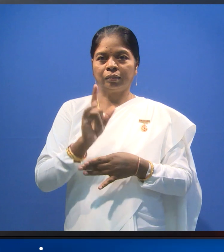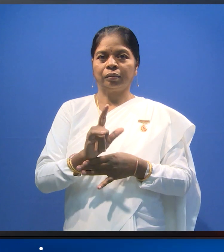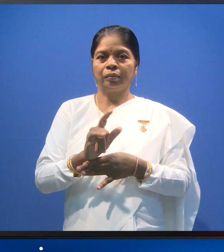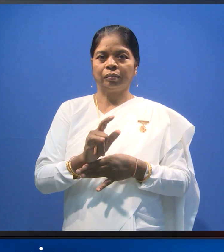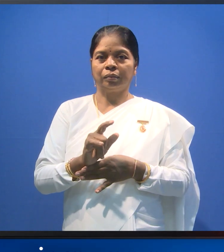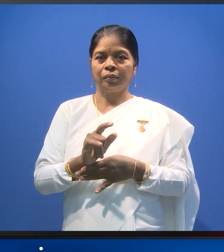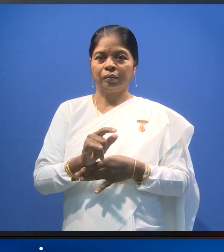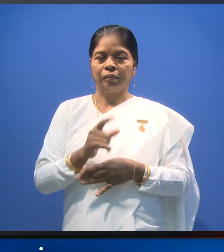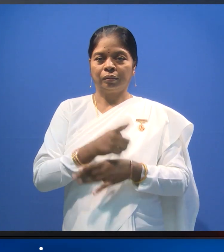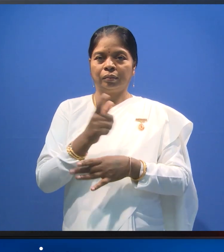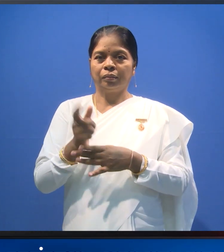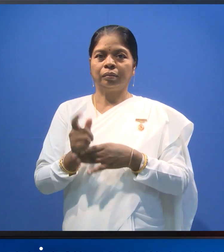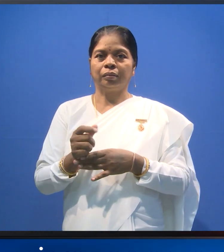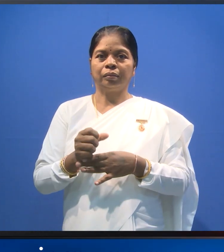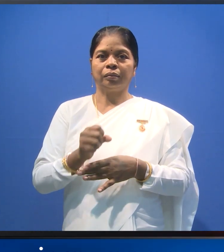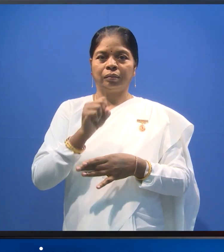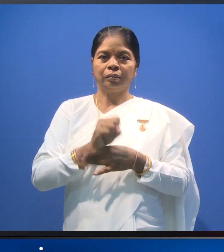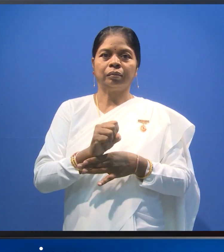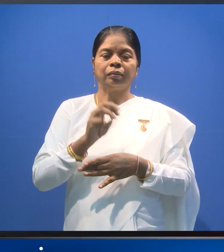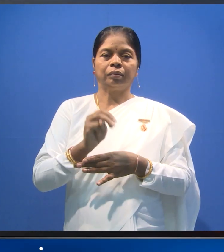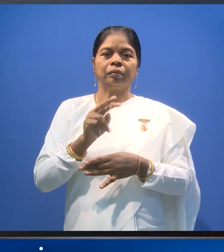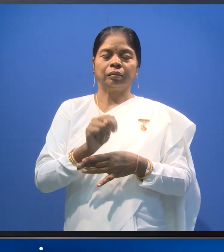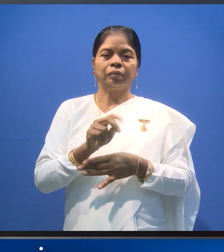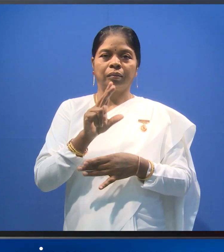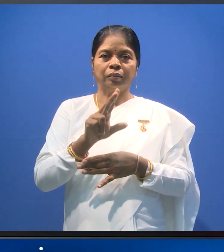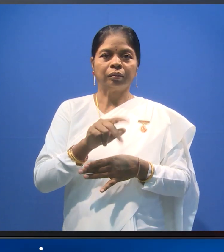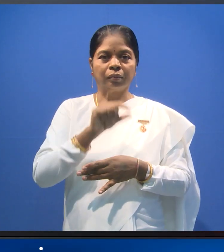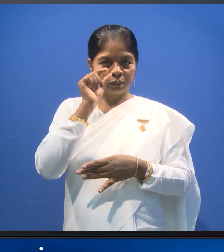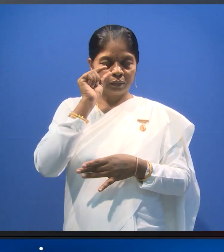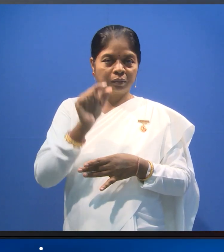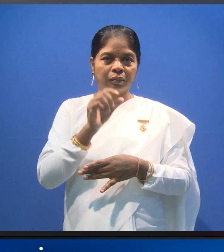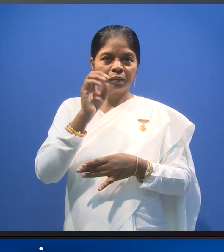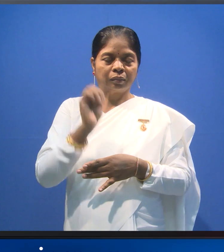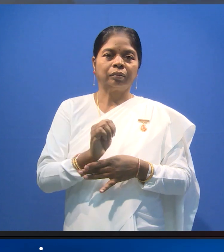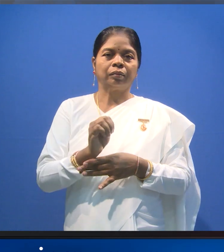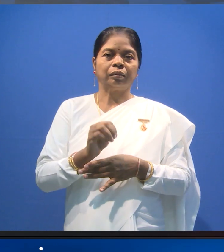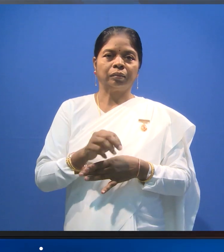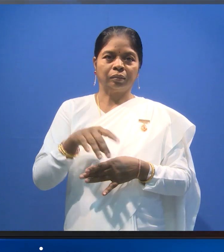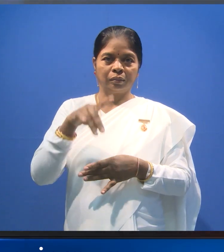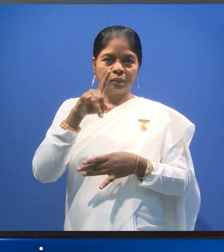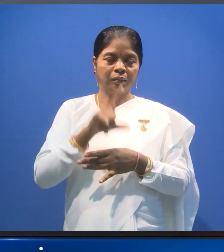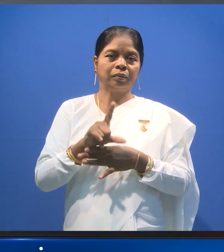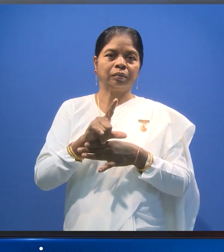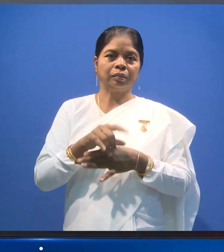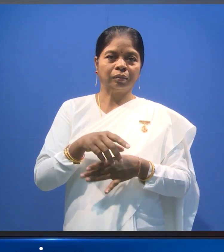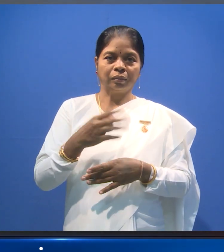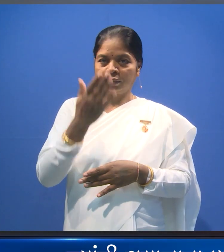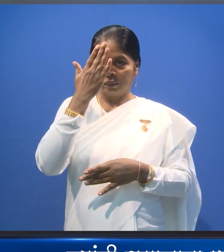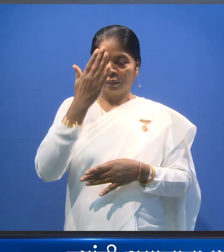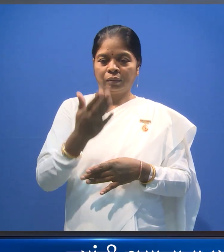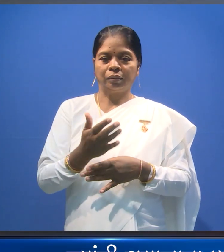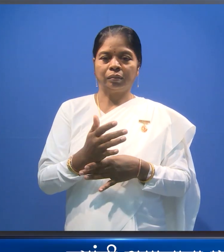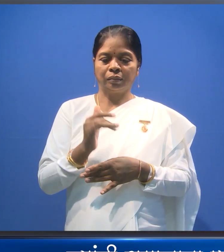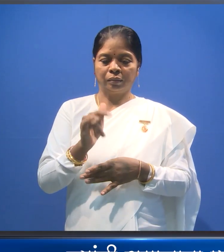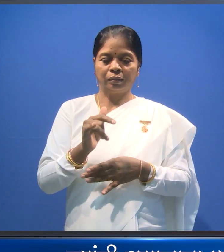प्रसिद्ध कादंबऱ्या 6 मन 8 गुंठा, लॉंचम, प्रायश्चित्त या आहेत,